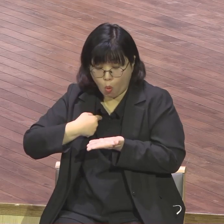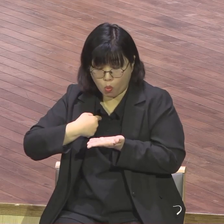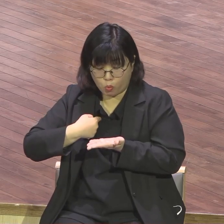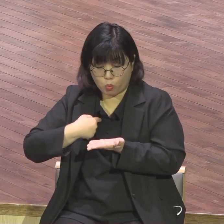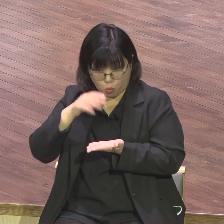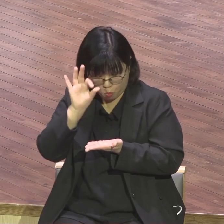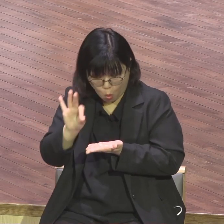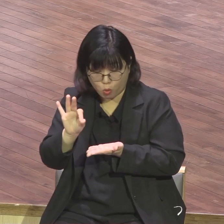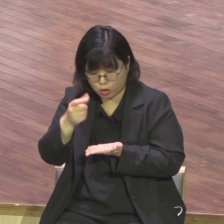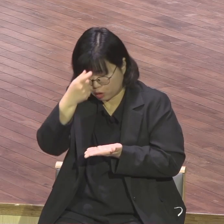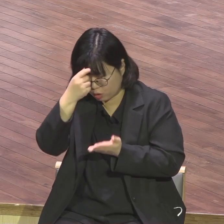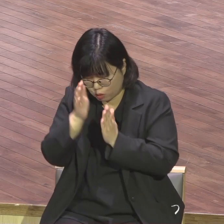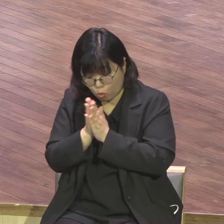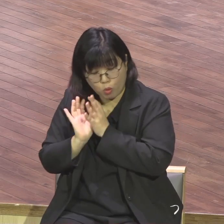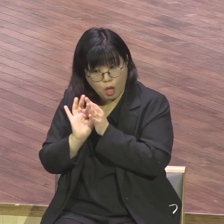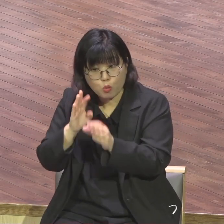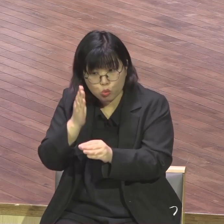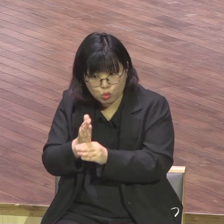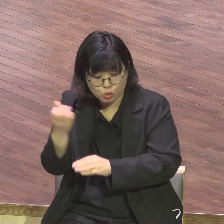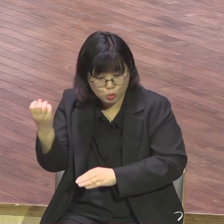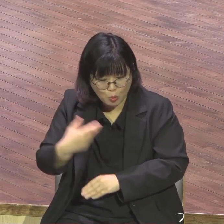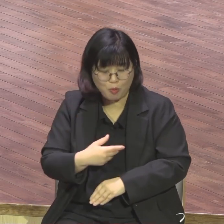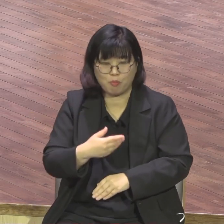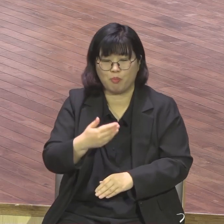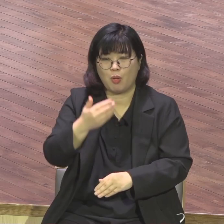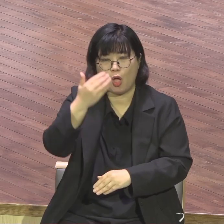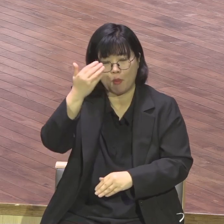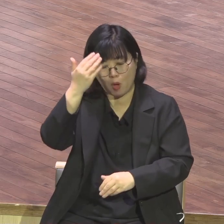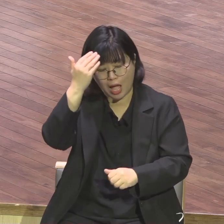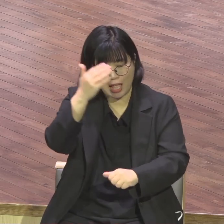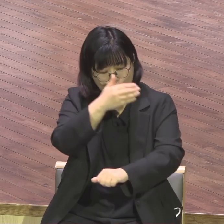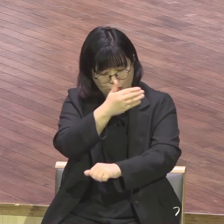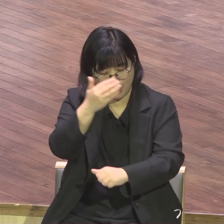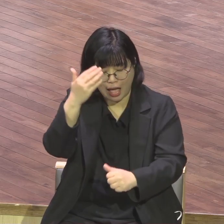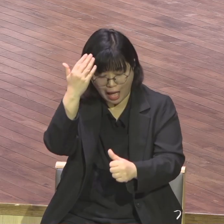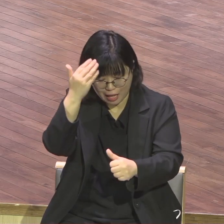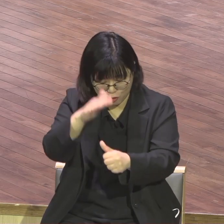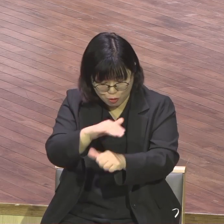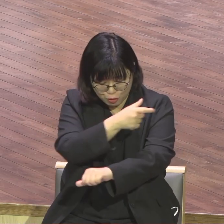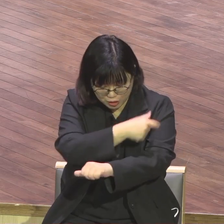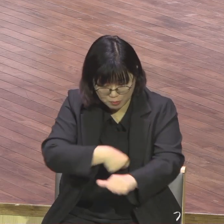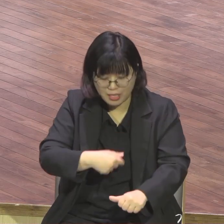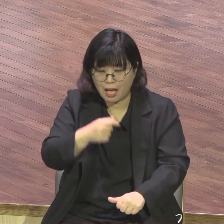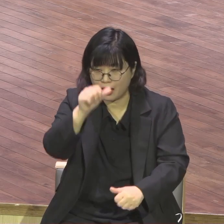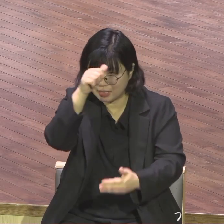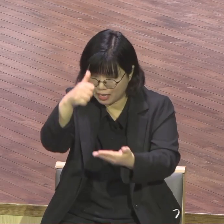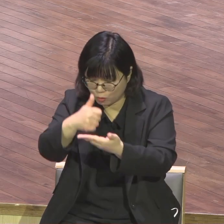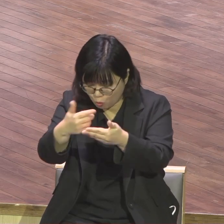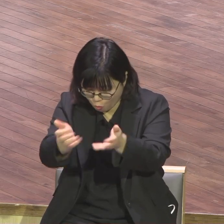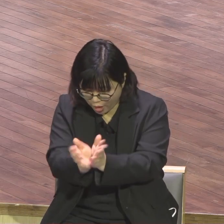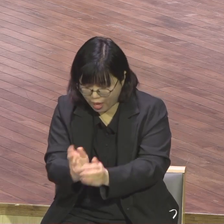권사회 교육자들에게 매주 그렇게 올라오고 있습니다.